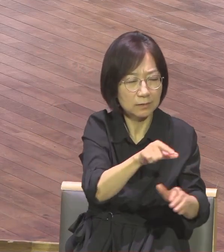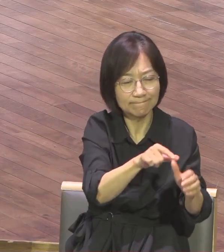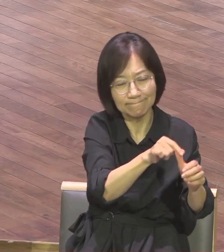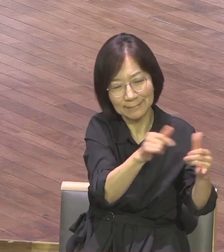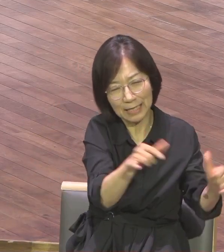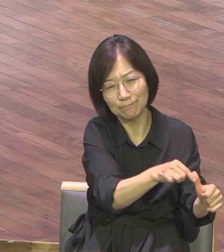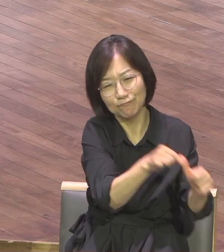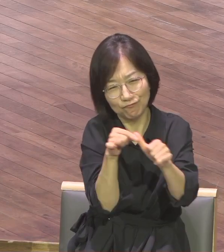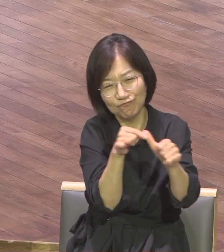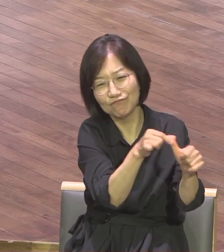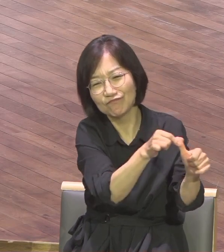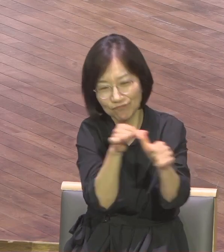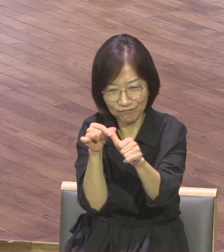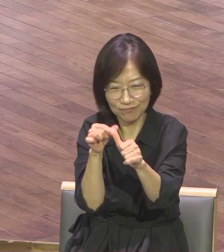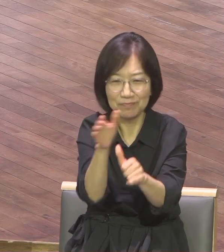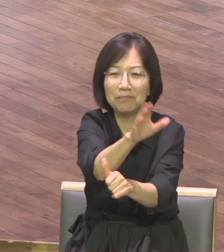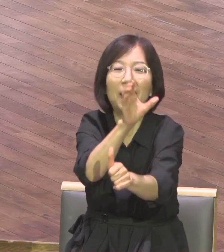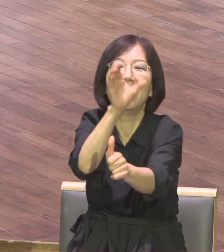오라고.